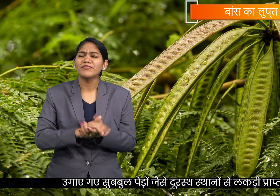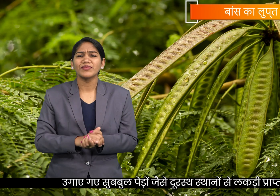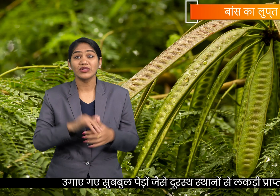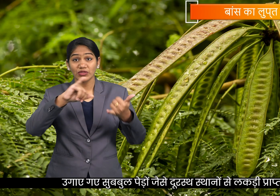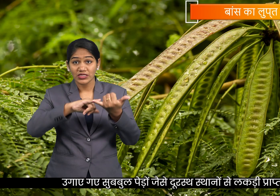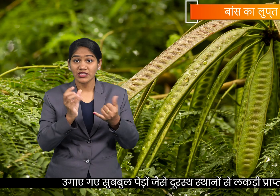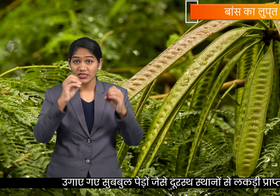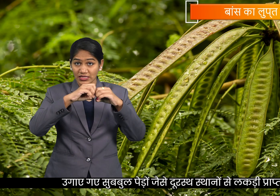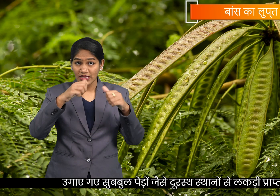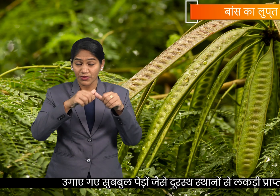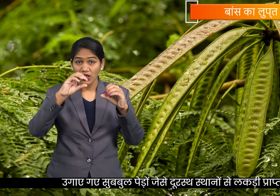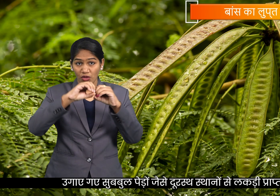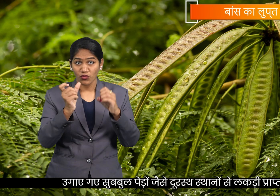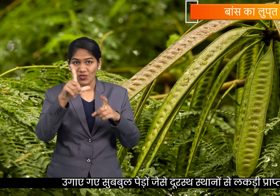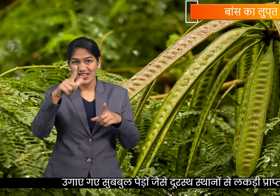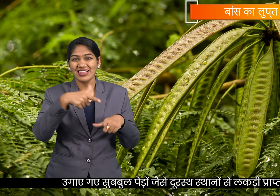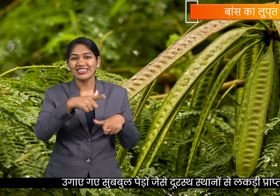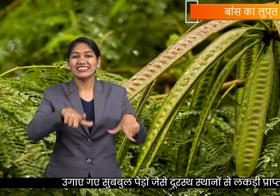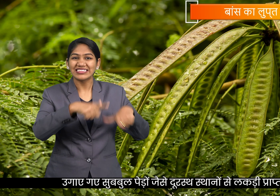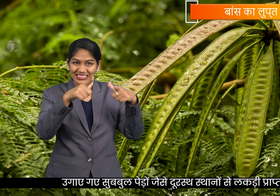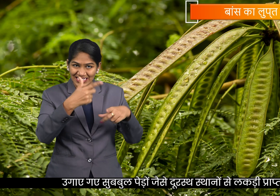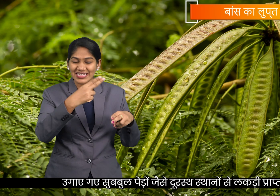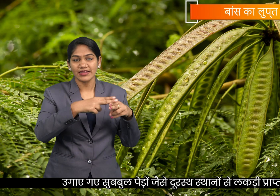गांव में उगाए गए